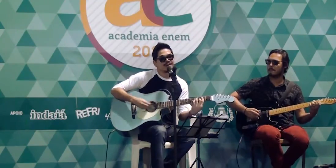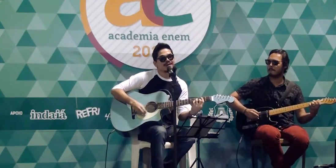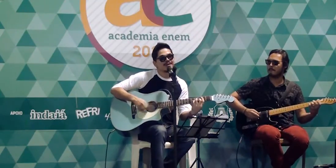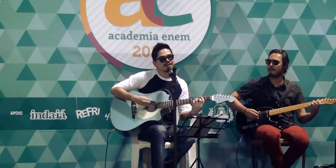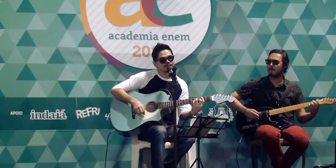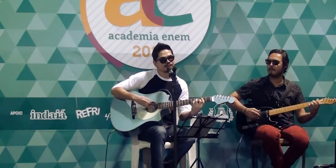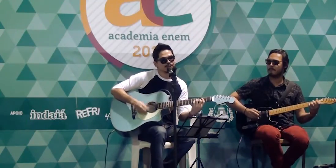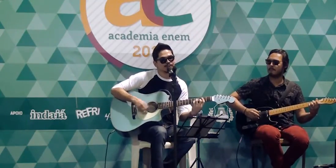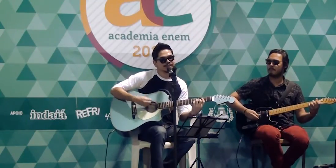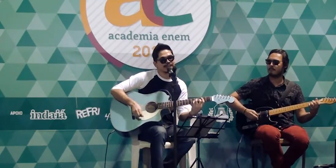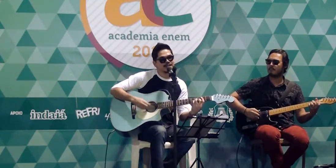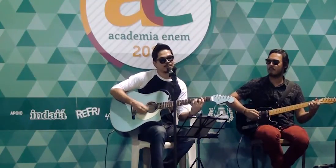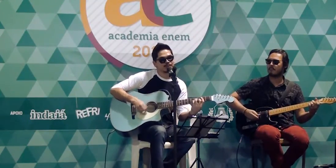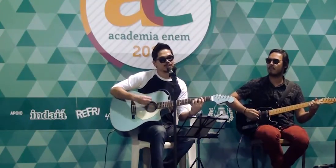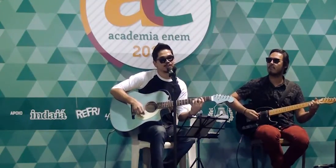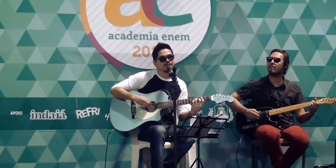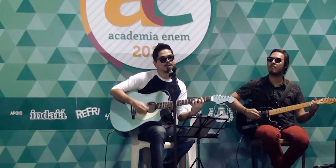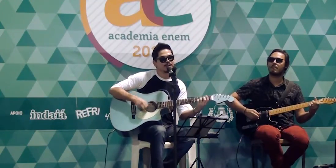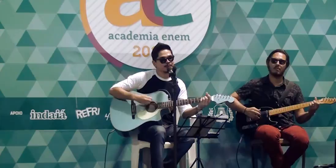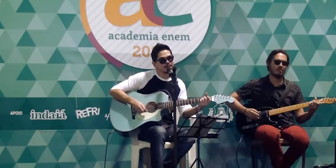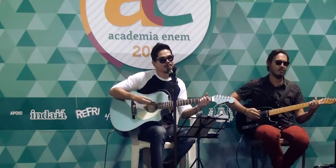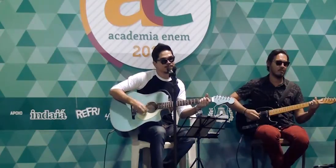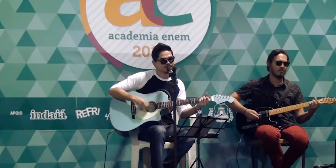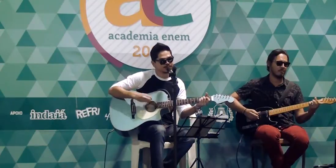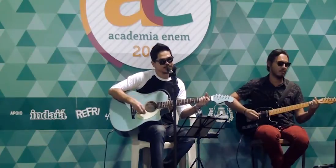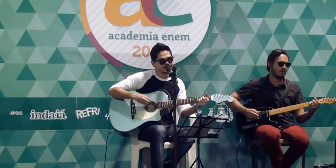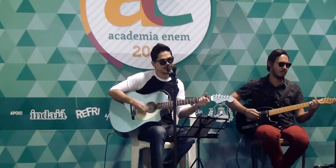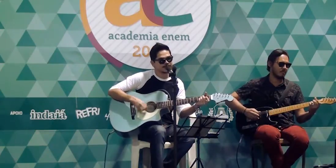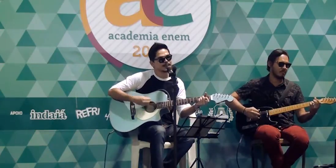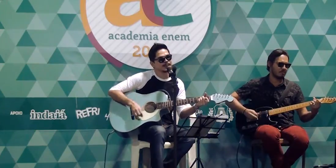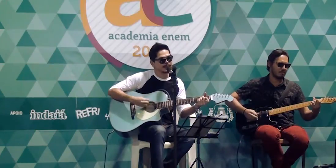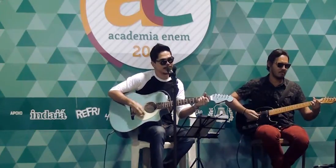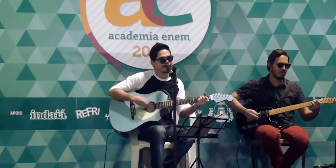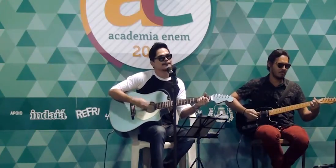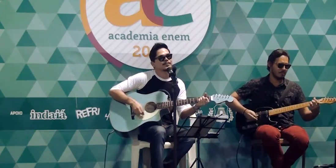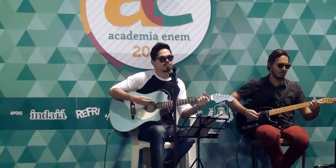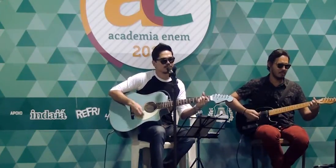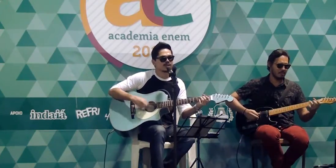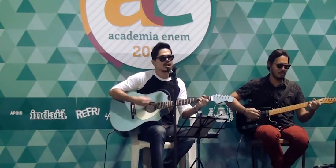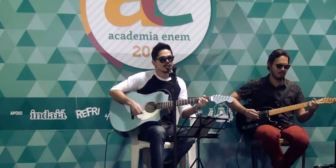Temos todo o tempo do mundo.